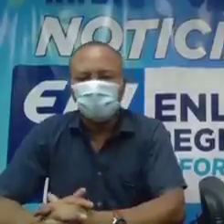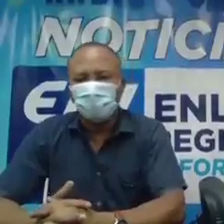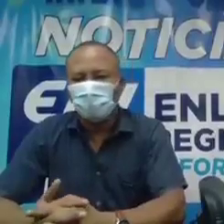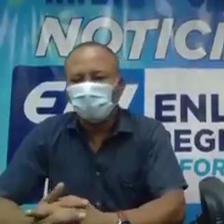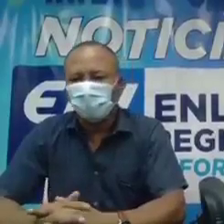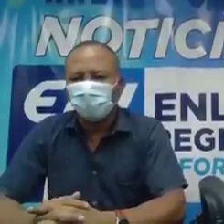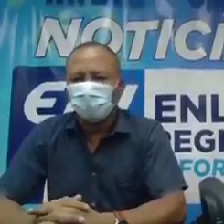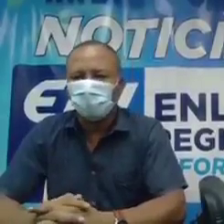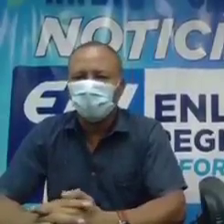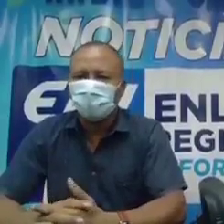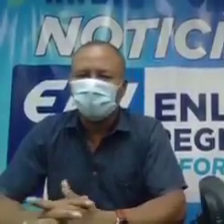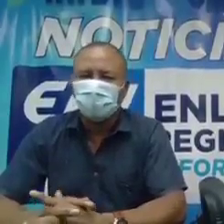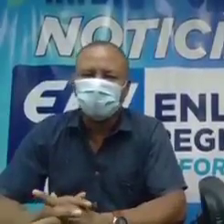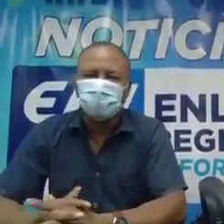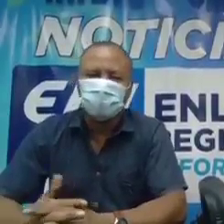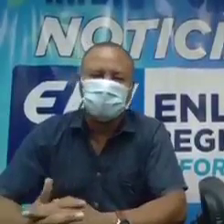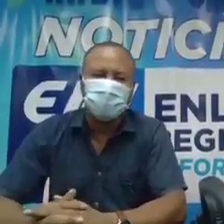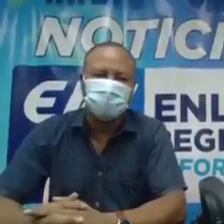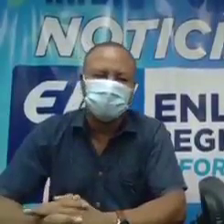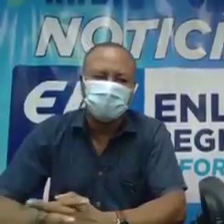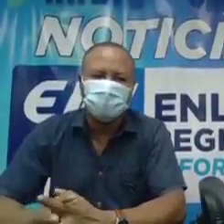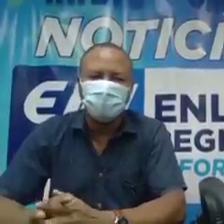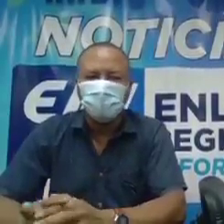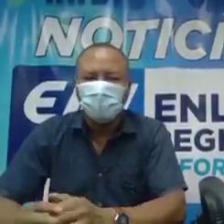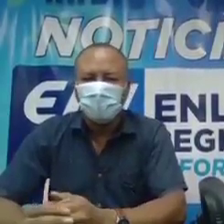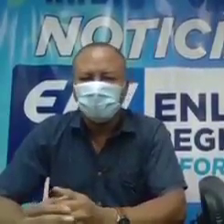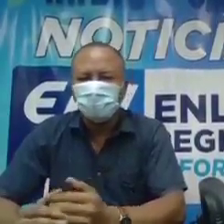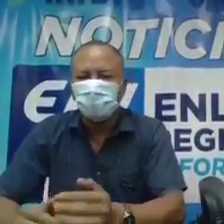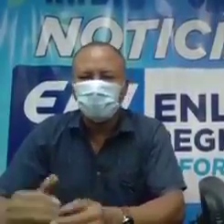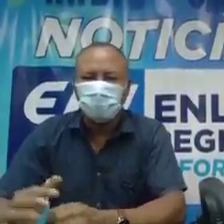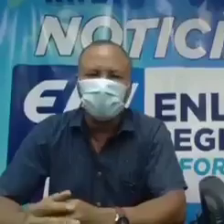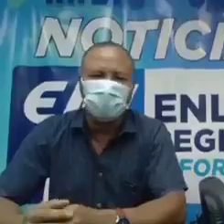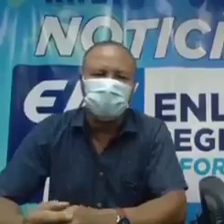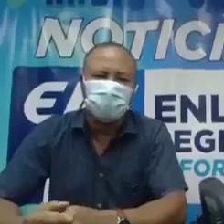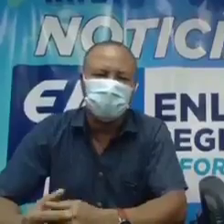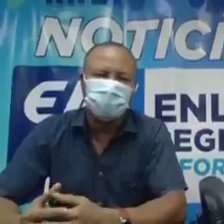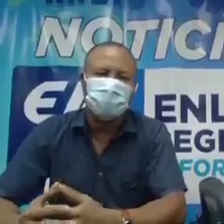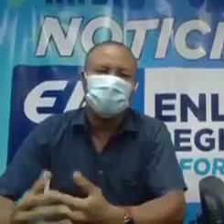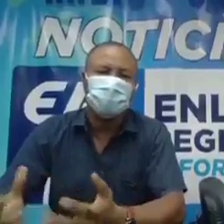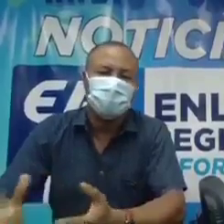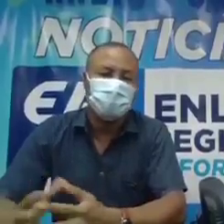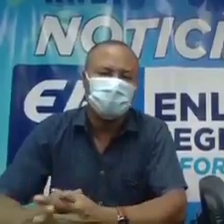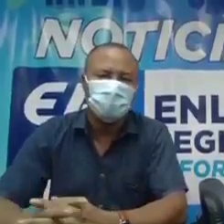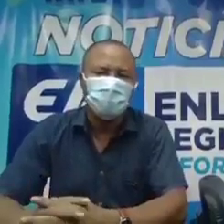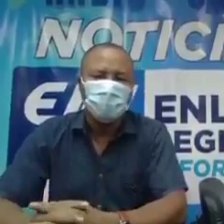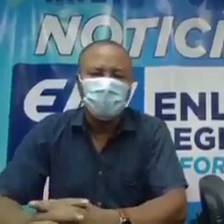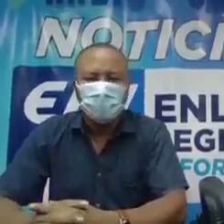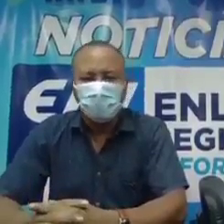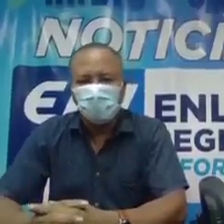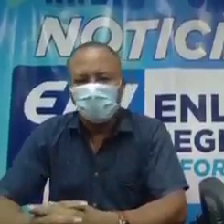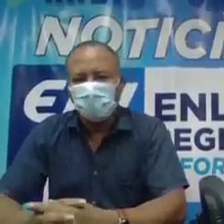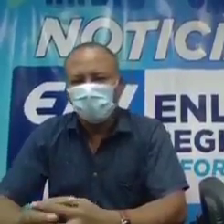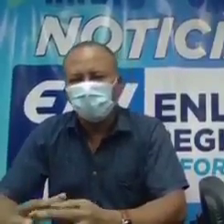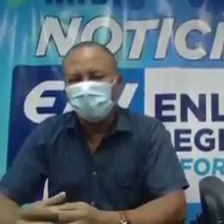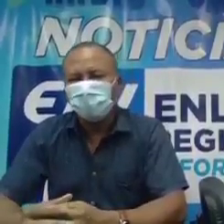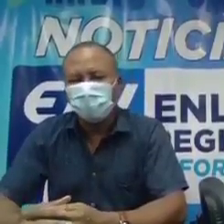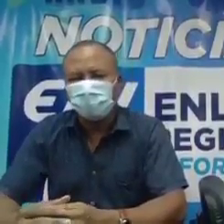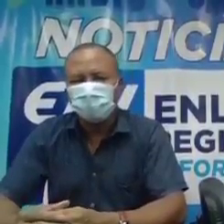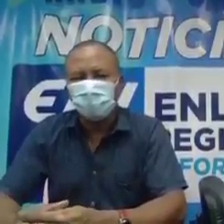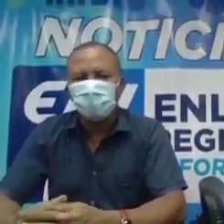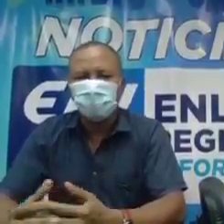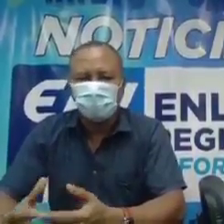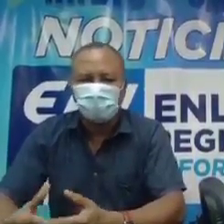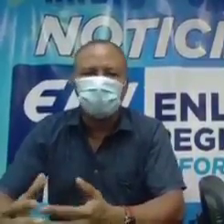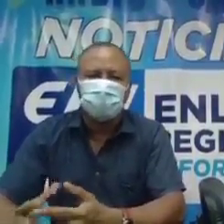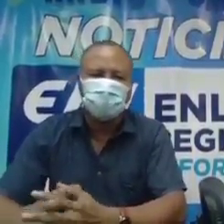lamentable cuando los intereses personales se sobreponen a los intereses colectivos, a los